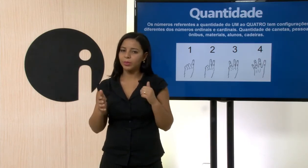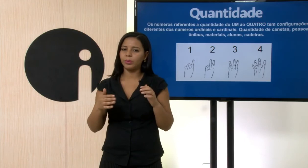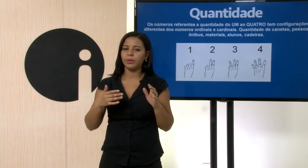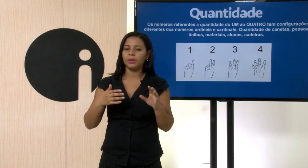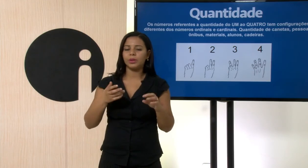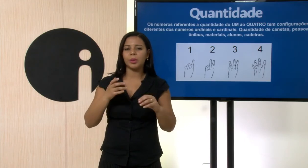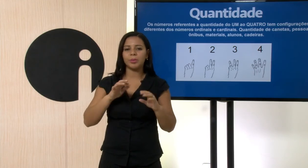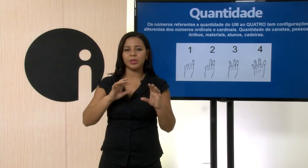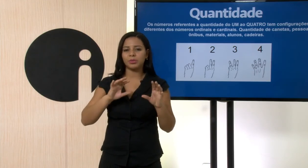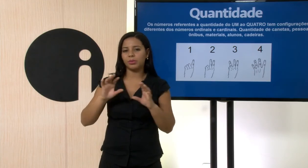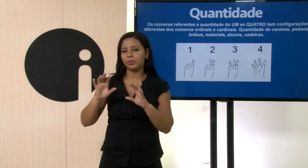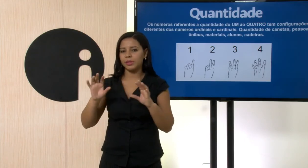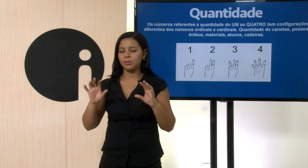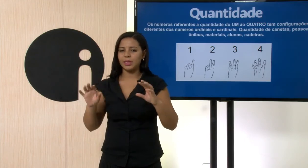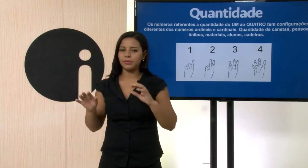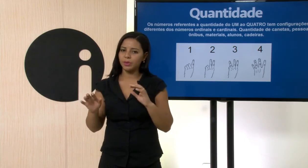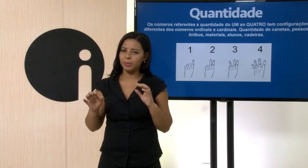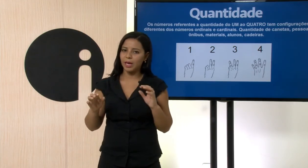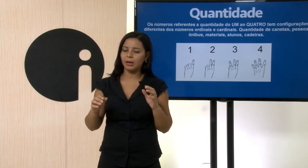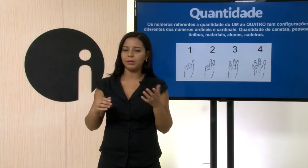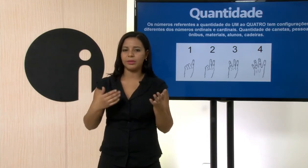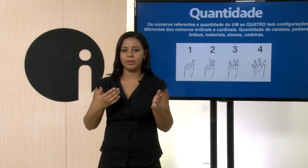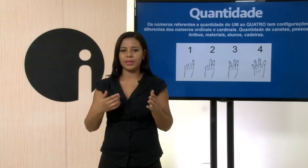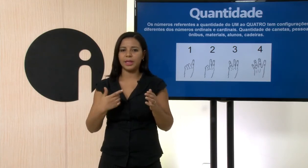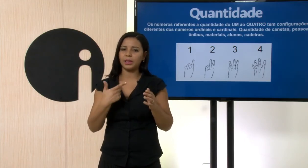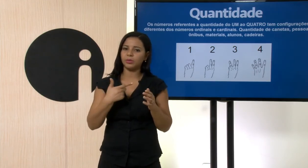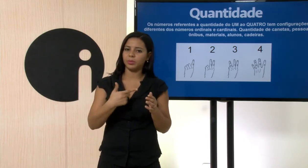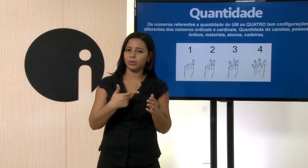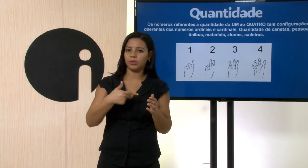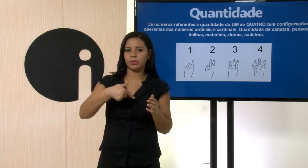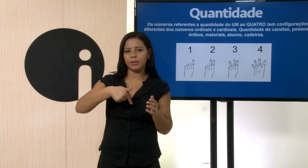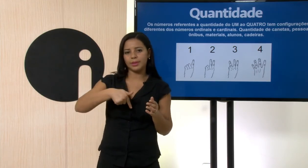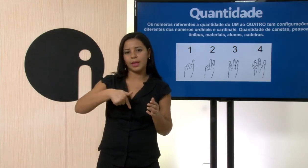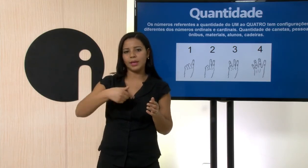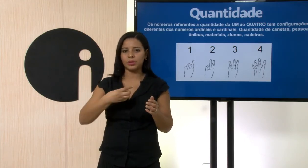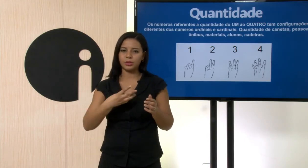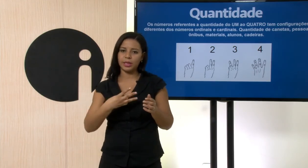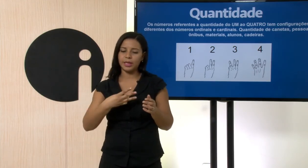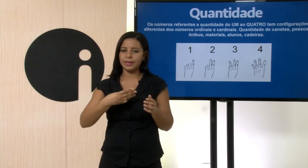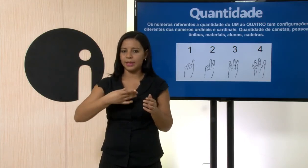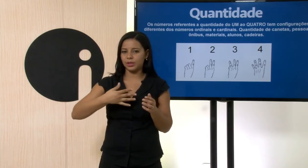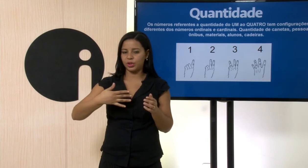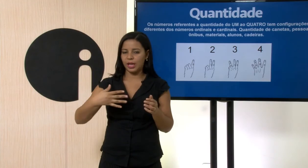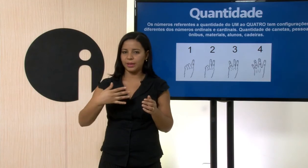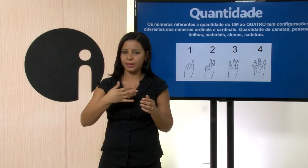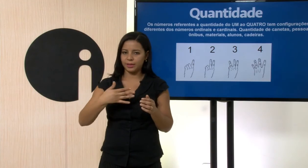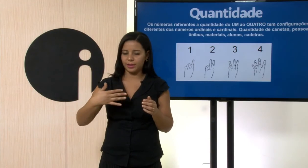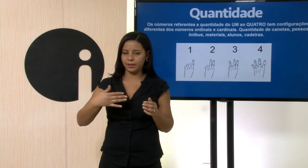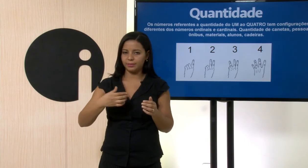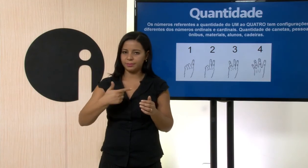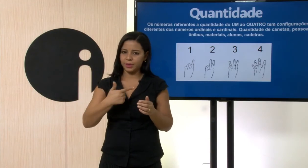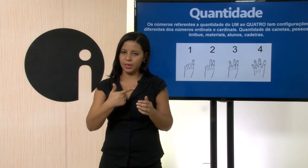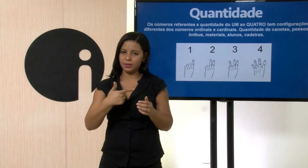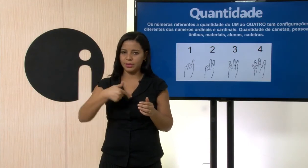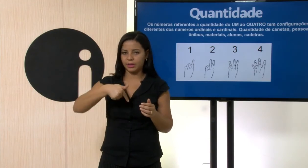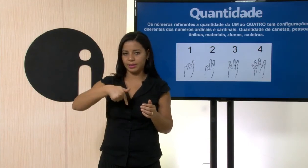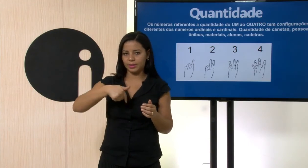banco, normalmente um contexto mais formal, que vai ser aquele número 2, 7, 3, ele de lado aqui, ok? Usando